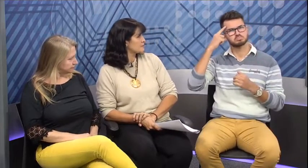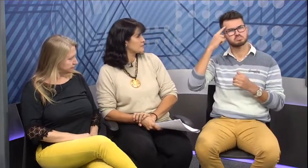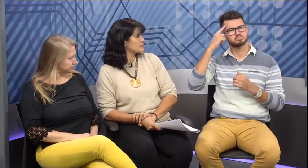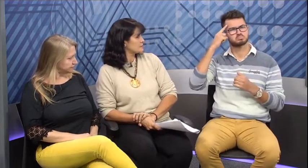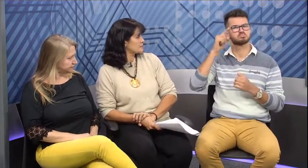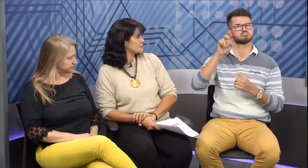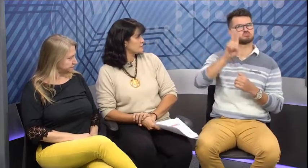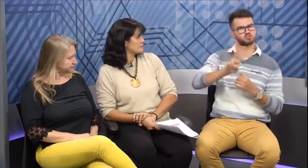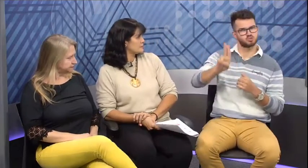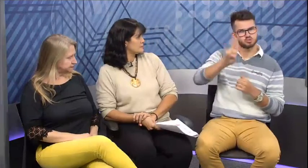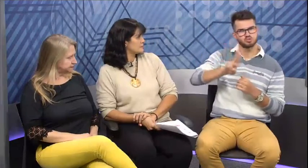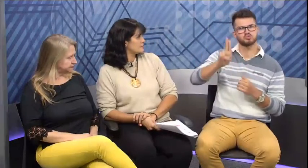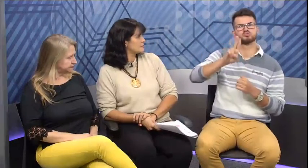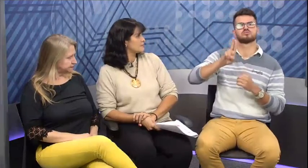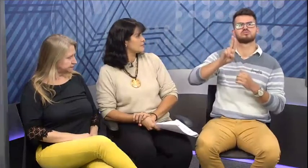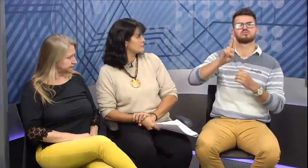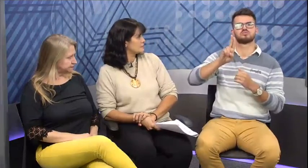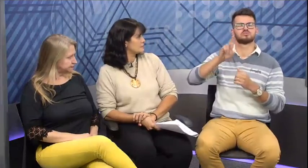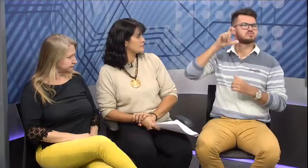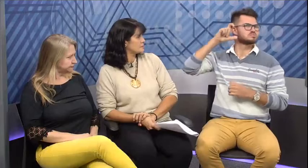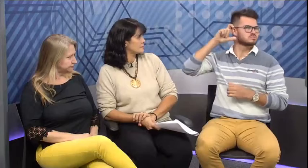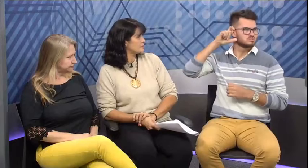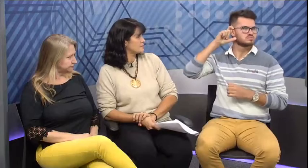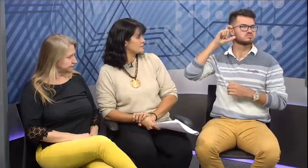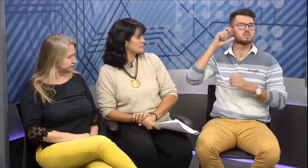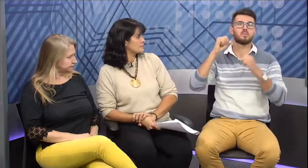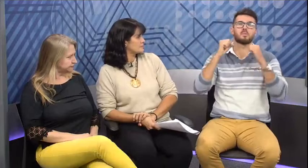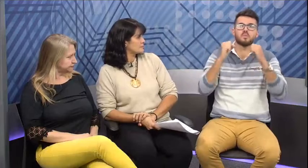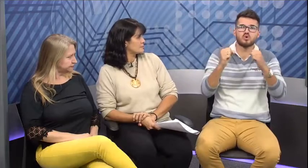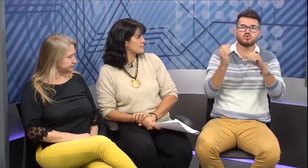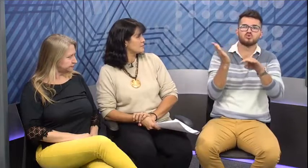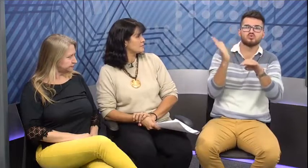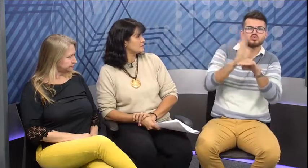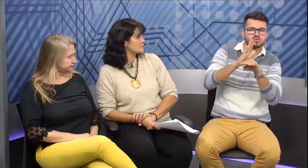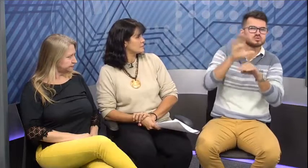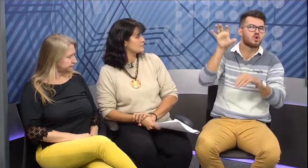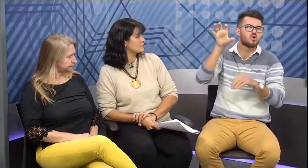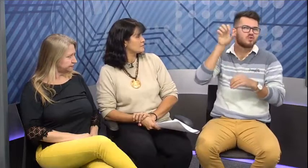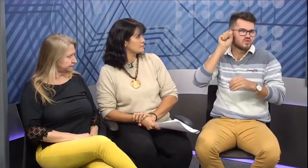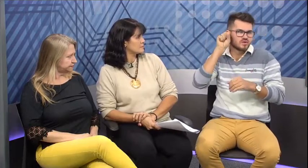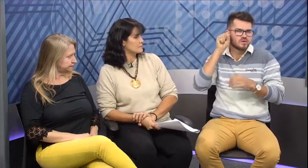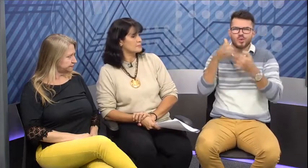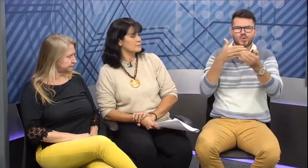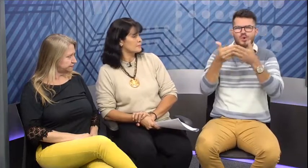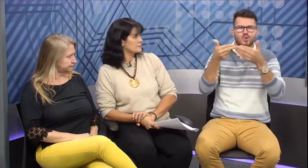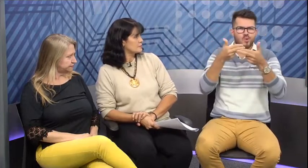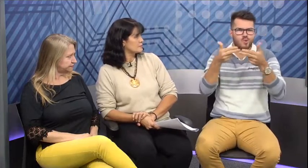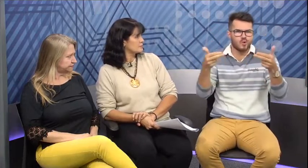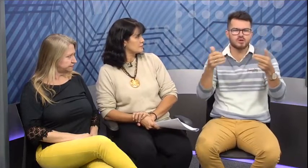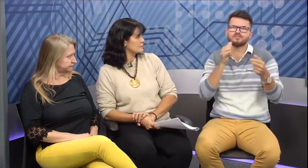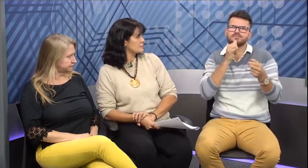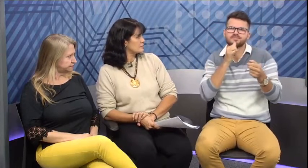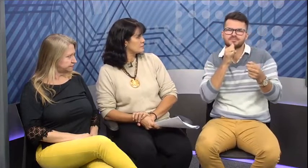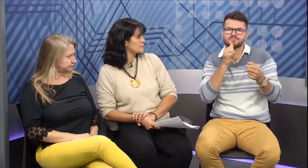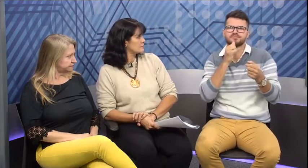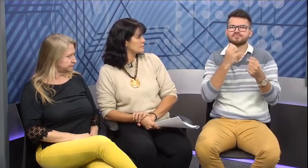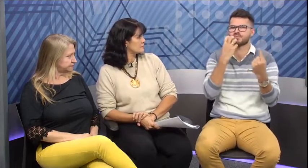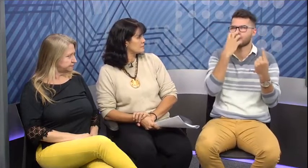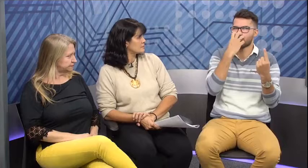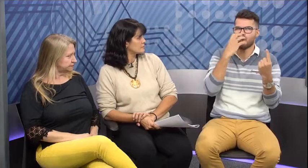A minha família, sim, eles falavam, né, da importância de usar o aparelho auditivo, né, porque ele poderia me dar alguma